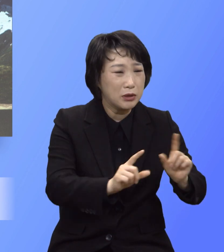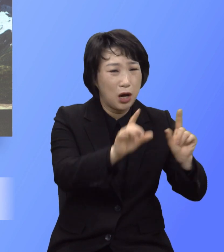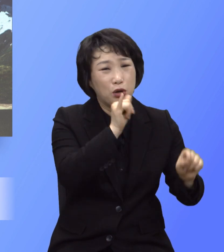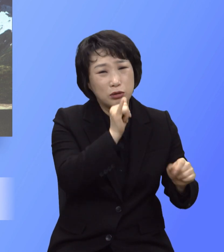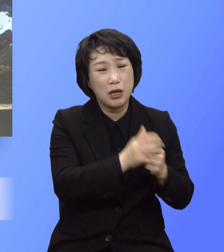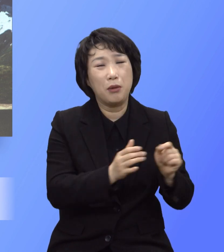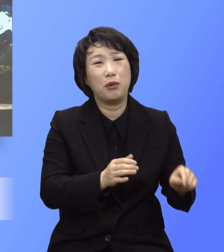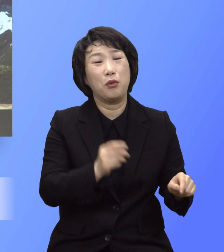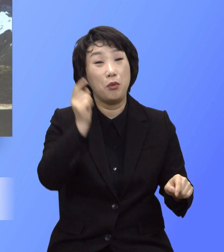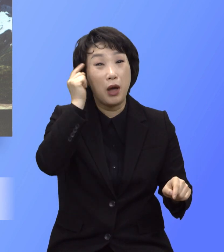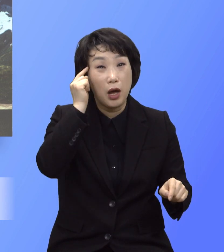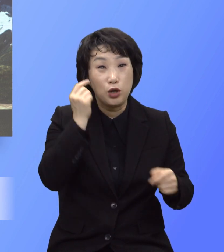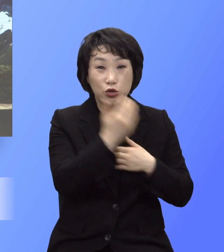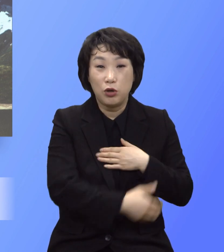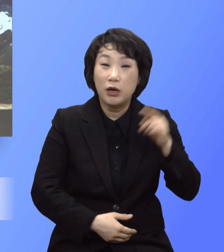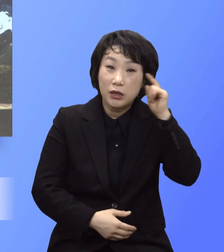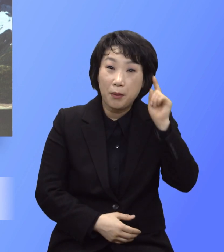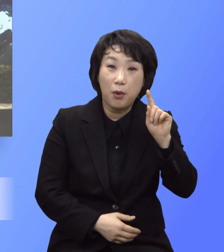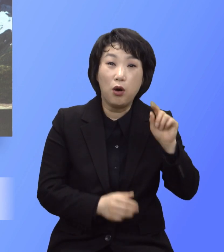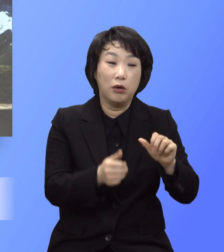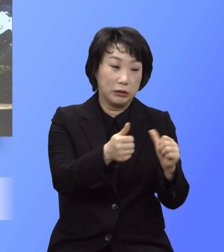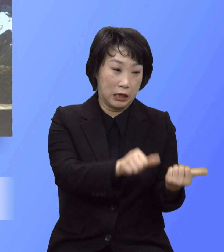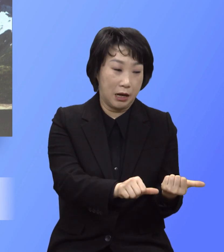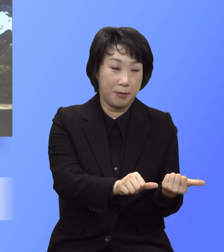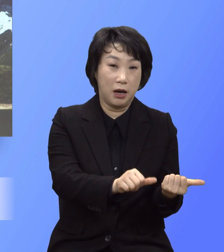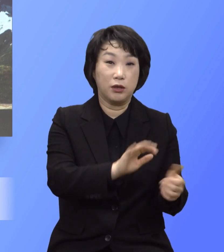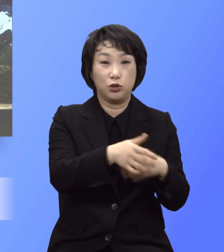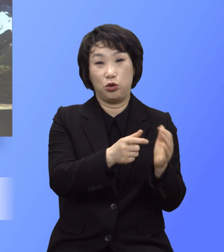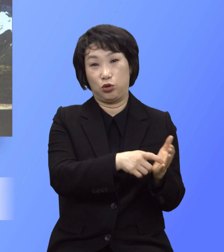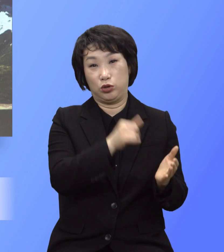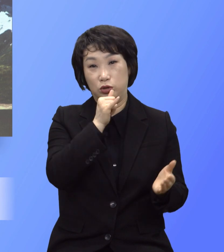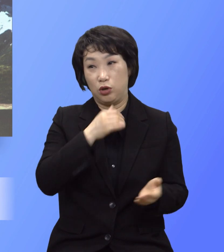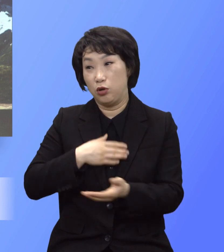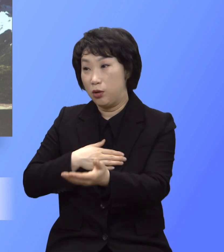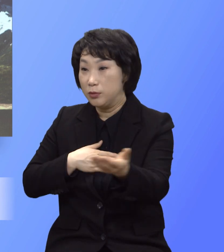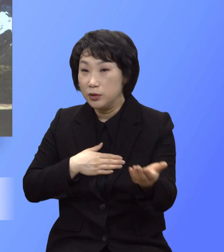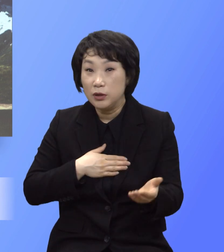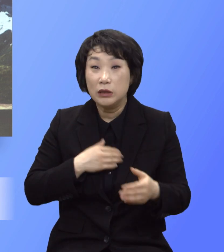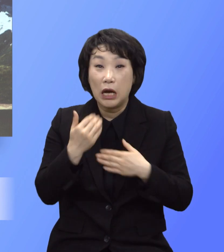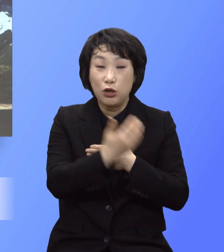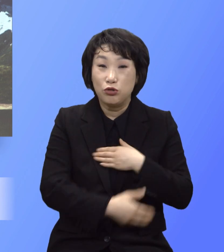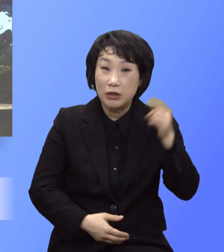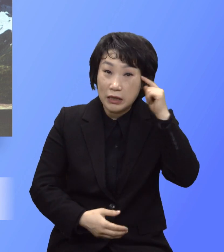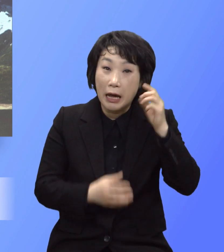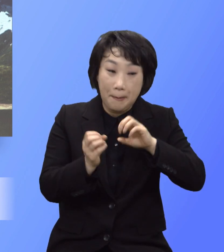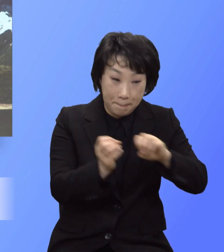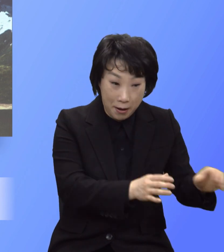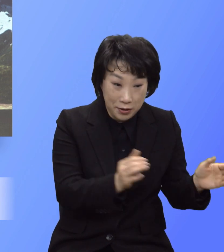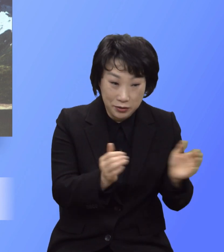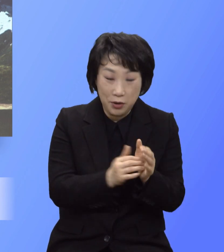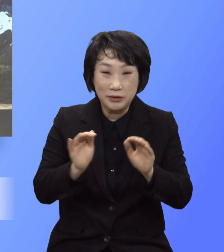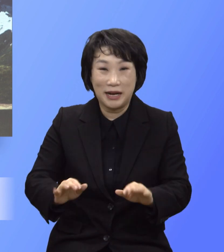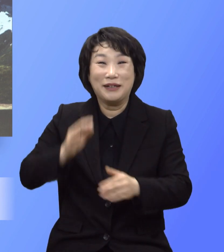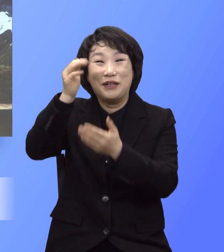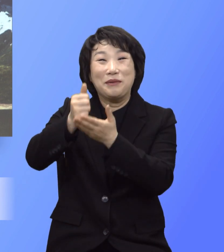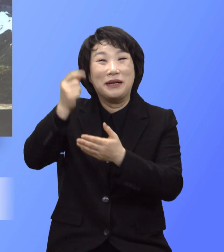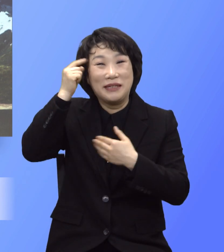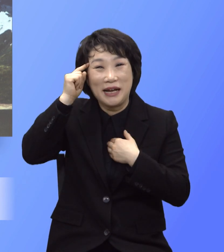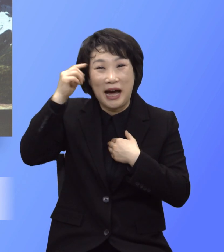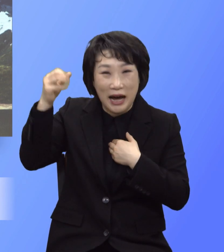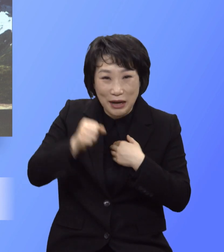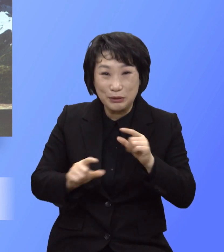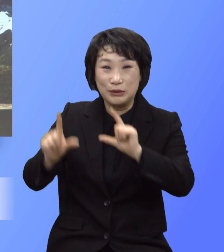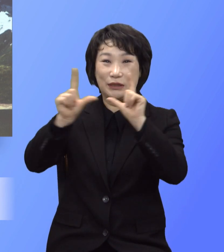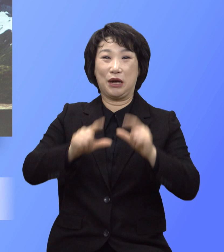왜 육신의 생각은 사망이라고 했으니까 육신의 생각을 버리고 성령의 생각으로